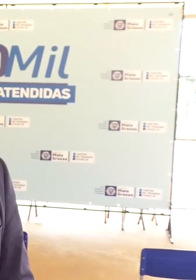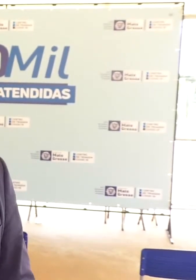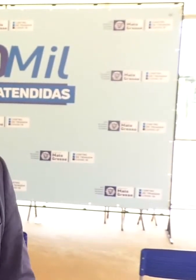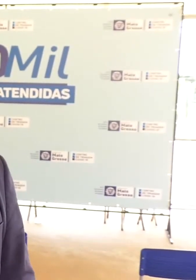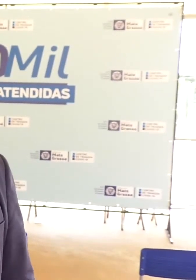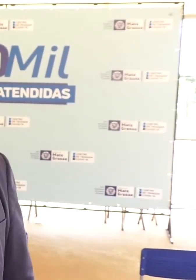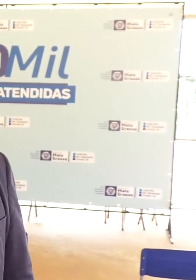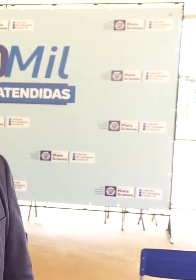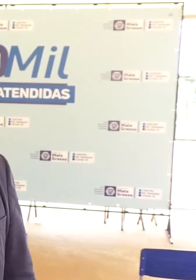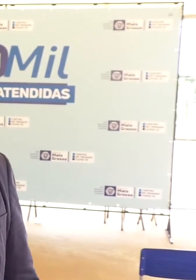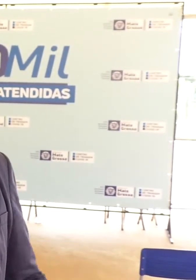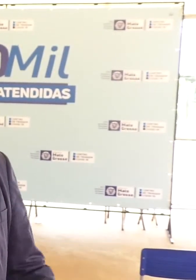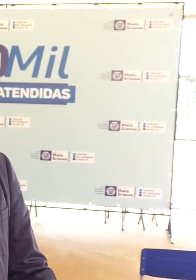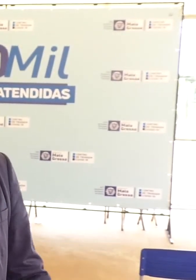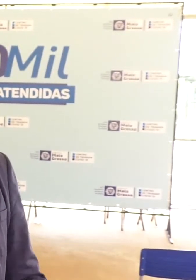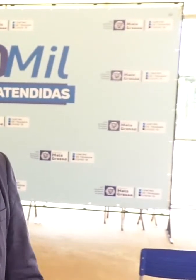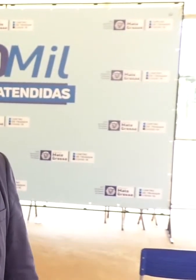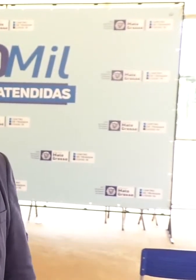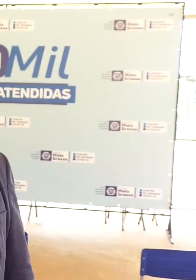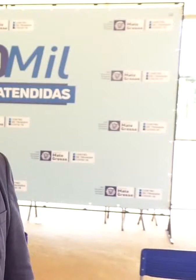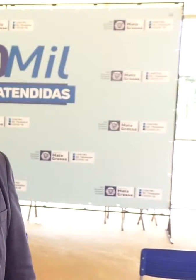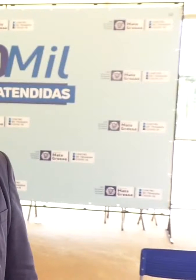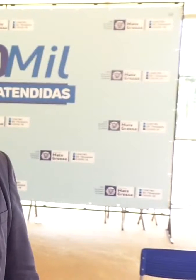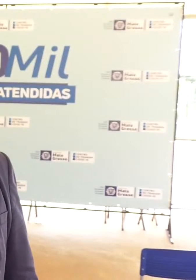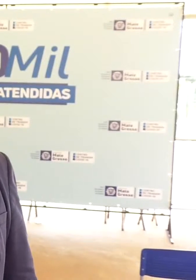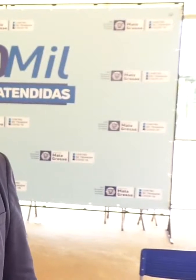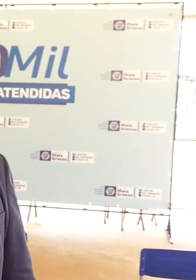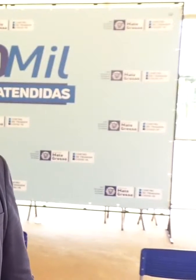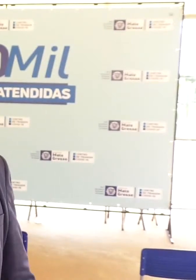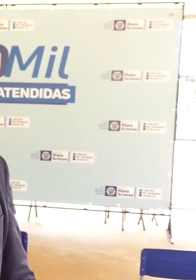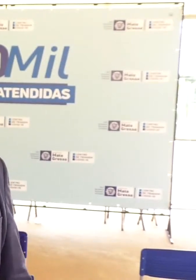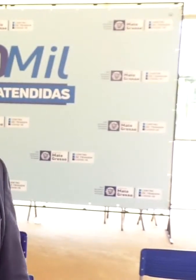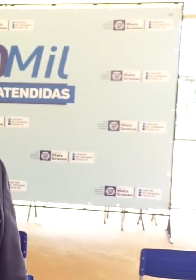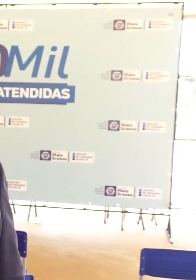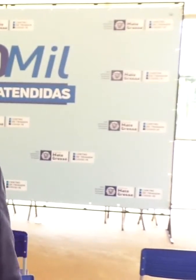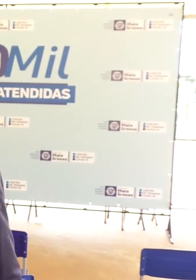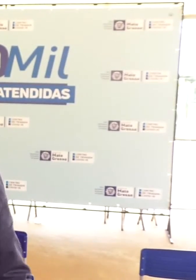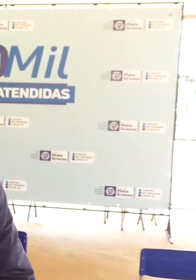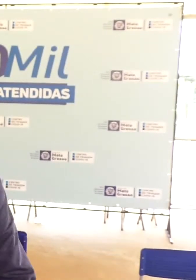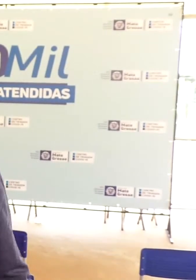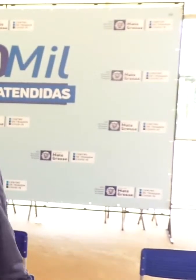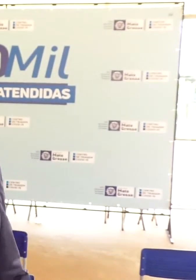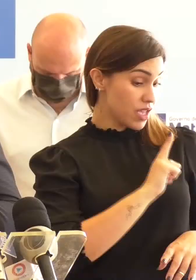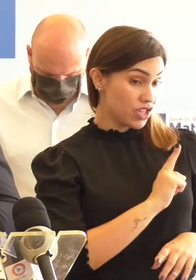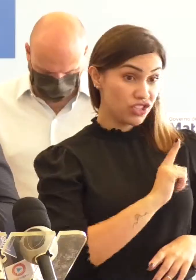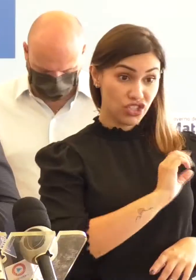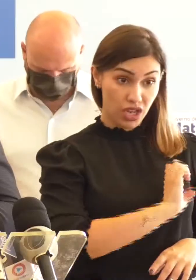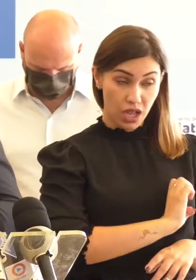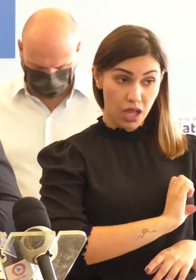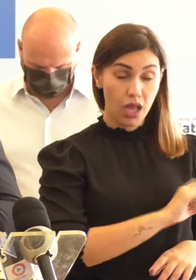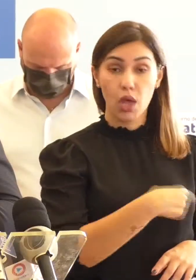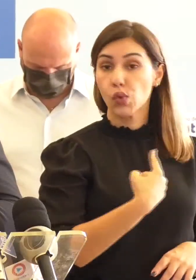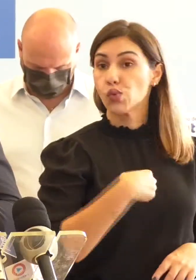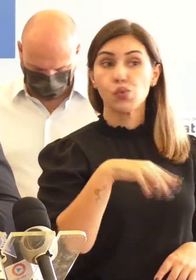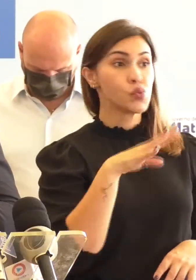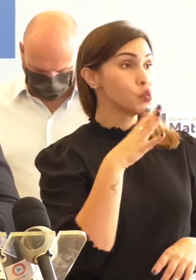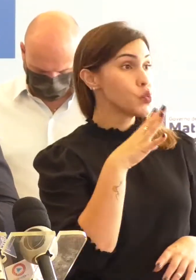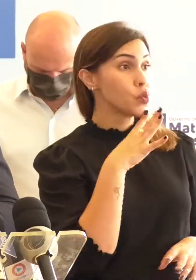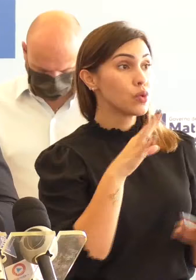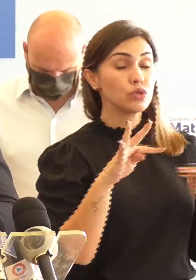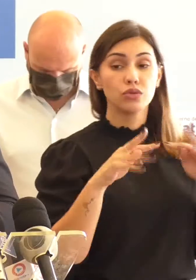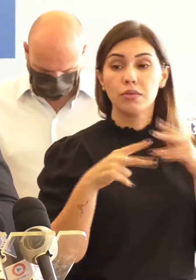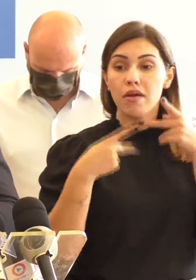o fim para tentar resolver essa questão, como ele chamou de máfia da saúde. Veja aí. Eu não conheço os